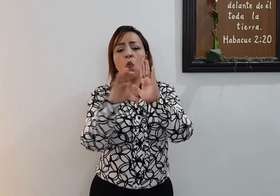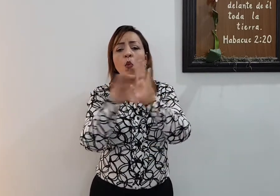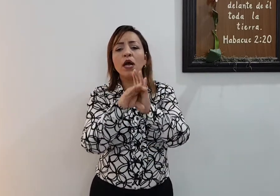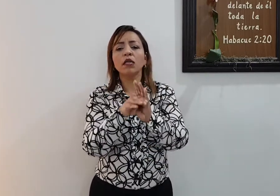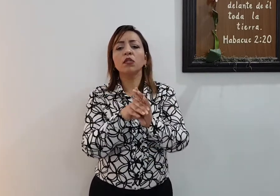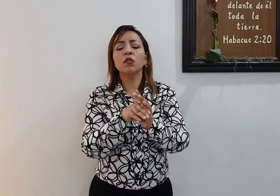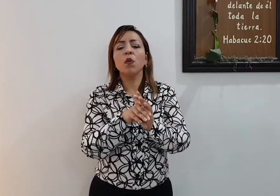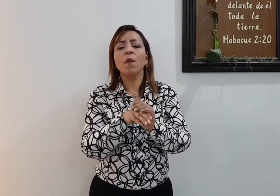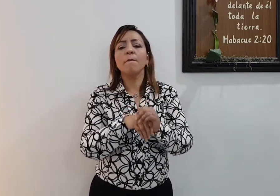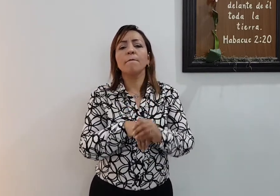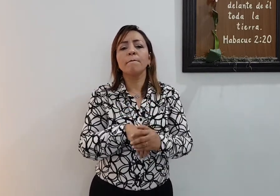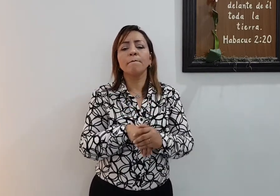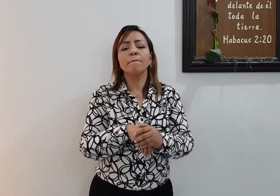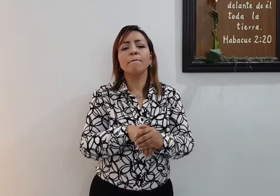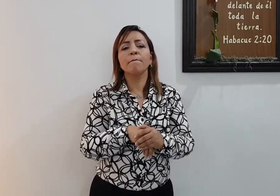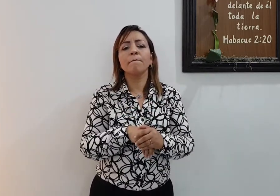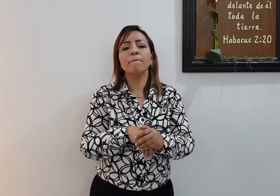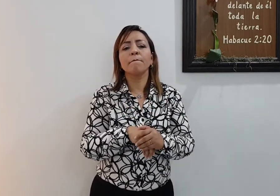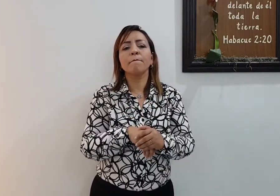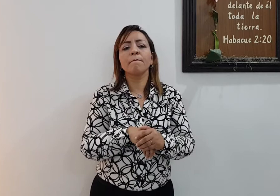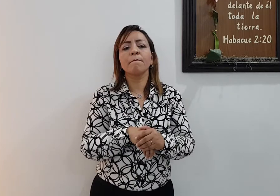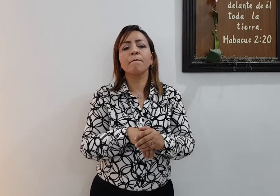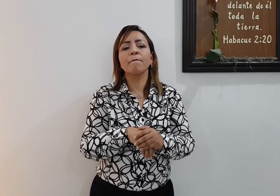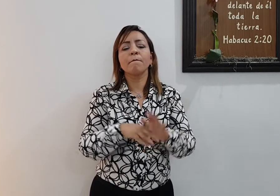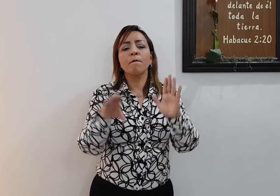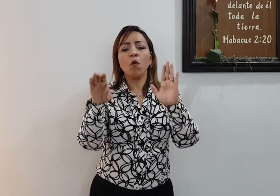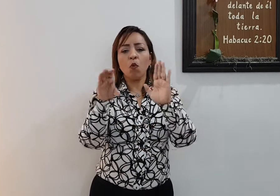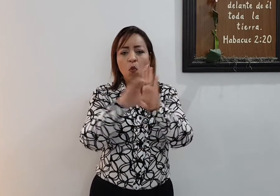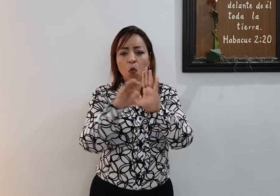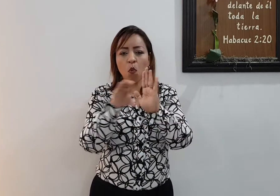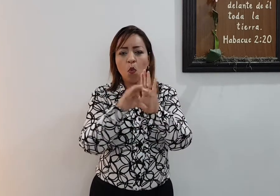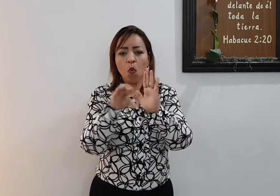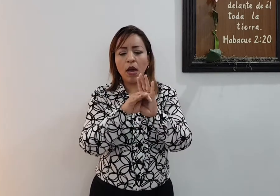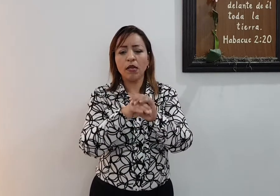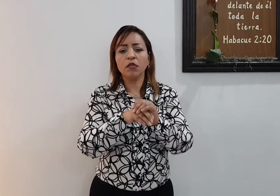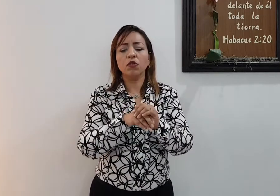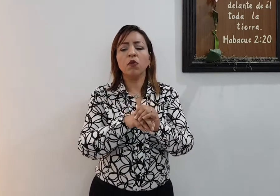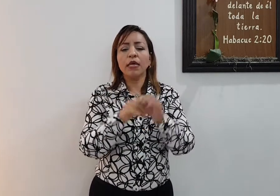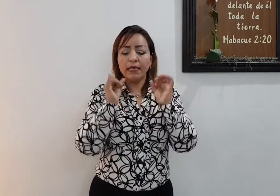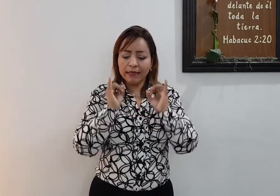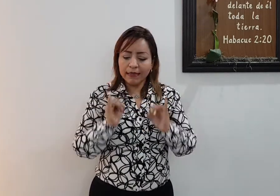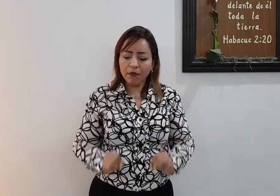necesidades que hasta que lleguemos a la presencia de Dios, ahí ya no vamos a necesitar orar, hermano. Ahí va a estar el Padre.